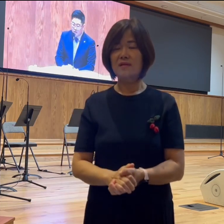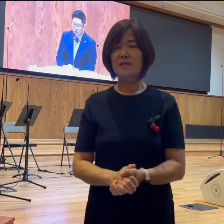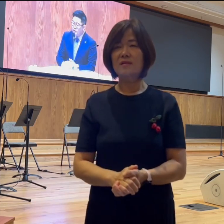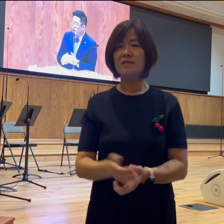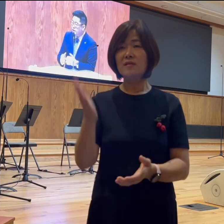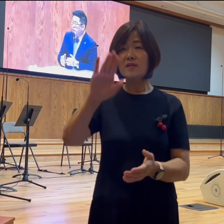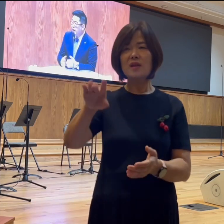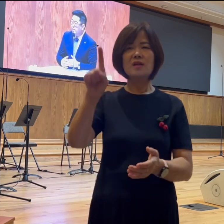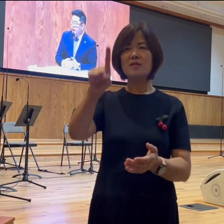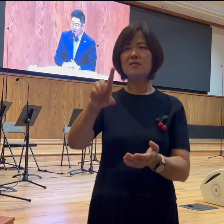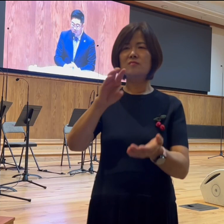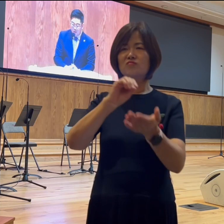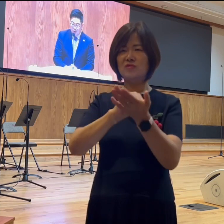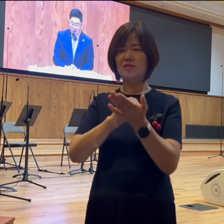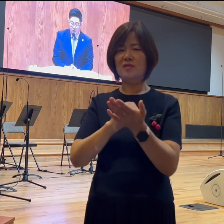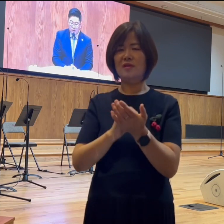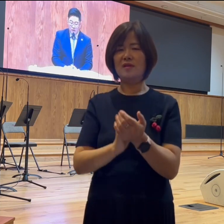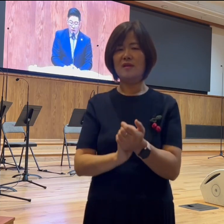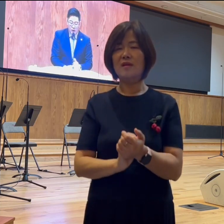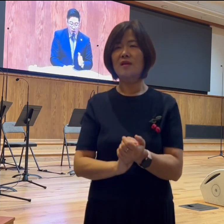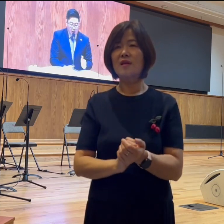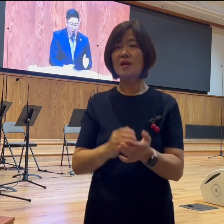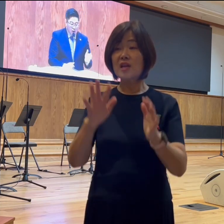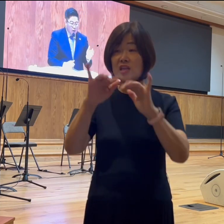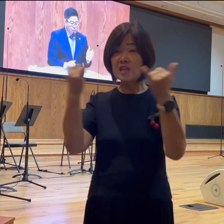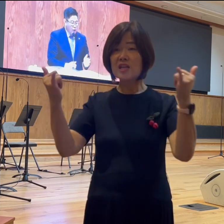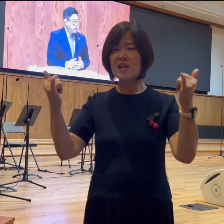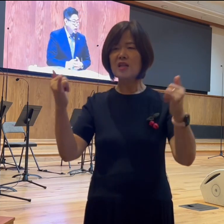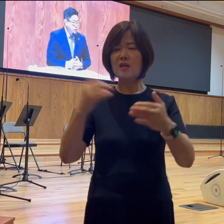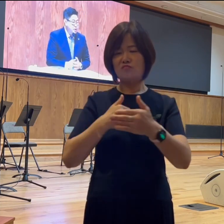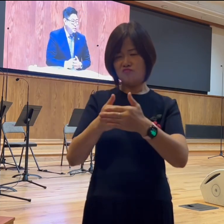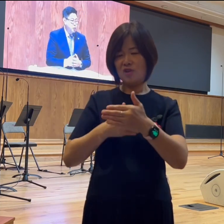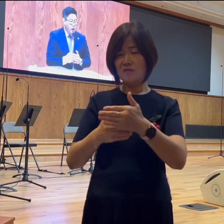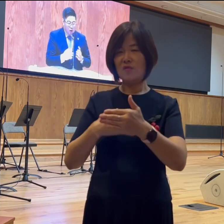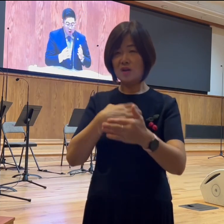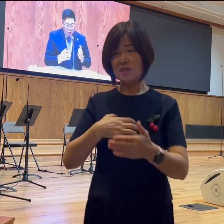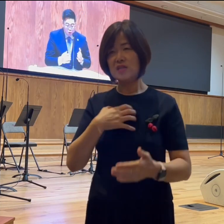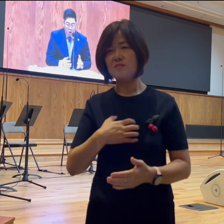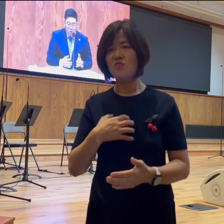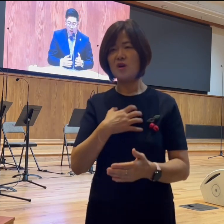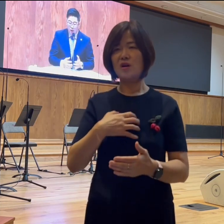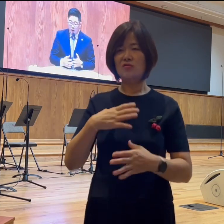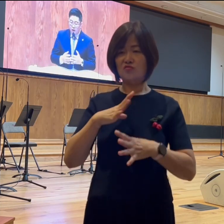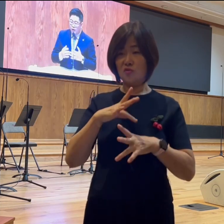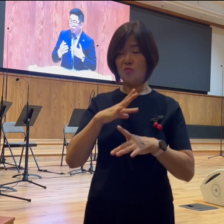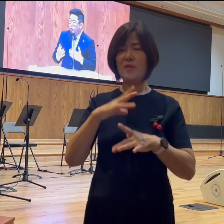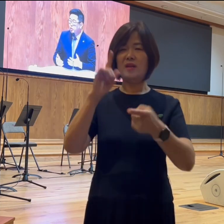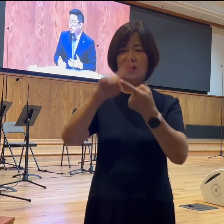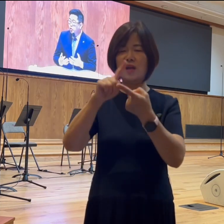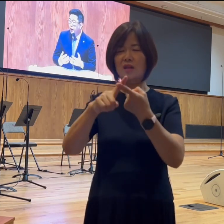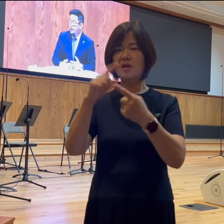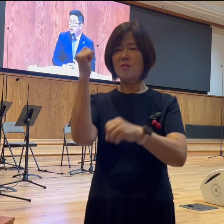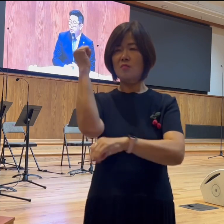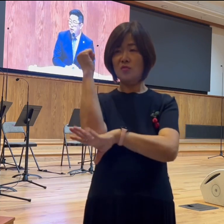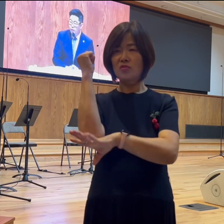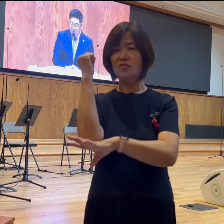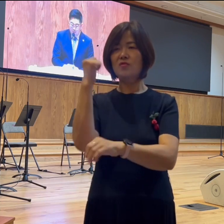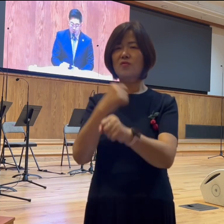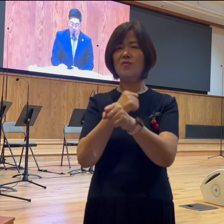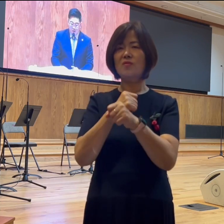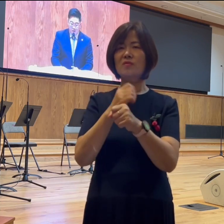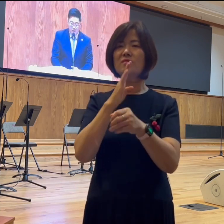근데 그게 제가 방금 말씀드린 인간이 불안과 근심과 두려움에 대해 본능적으로 반응하는